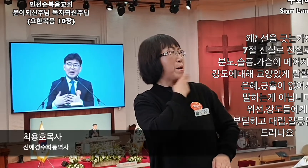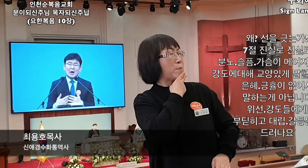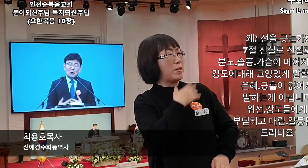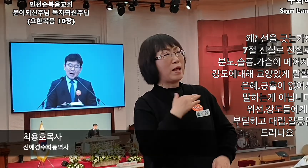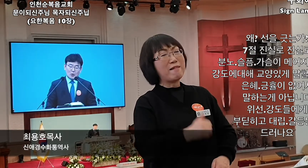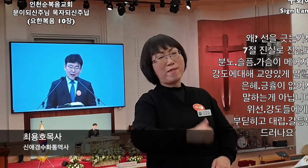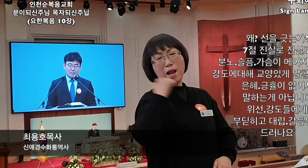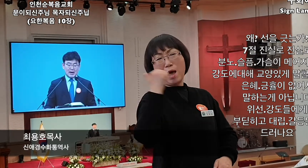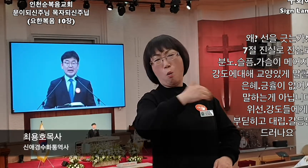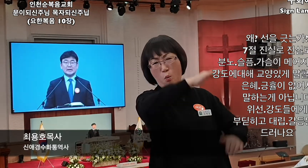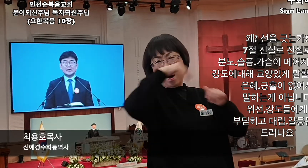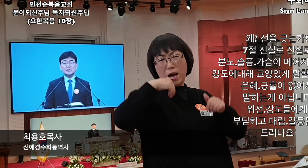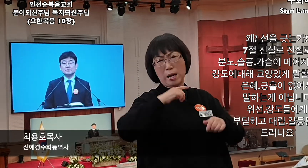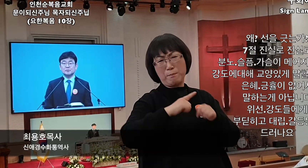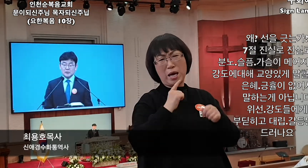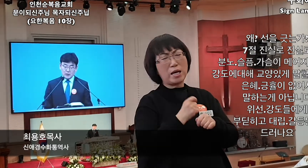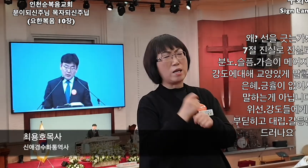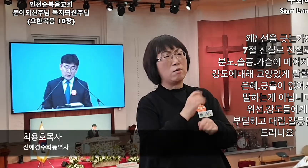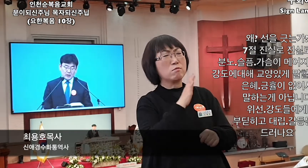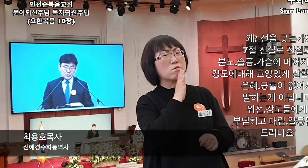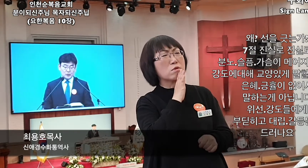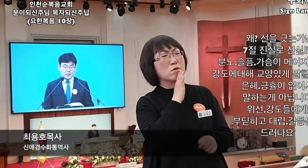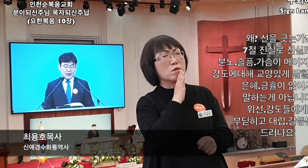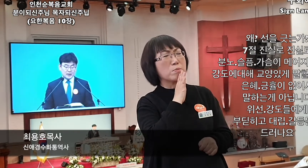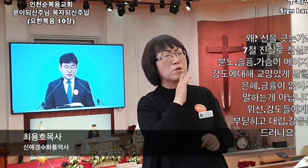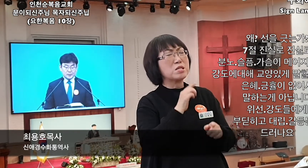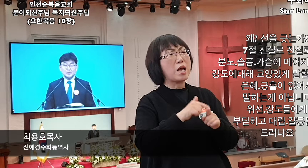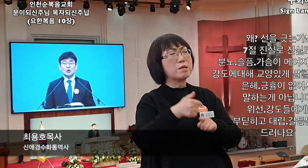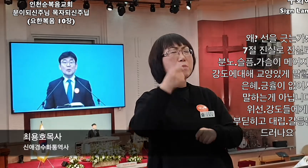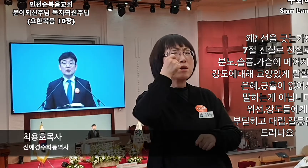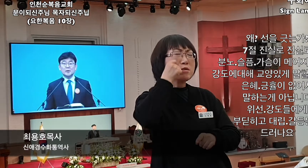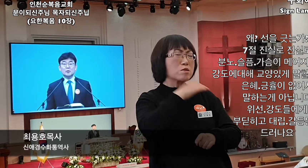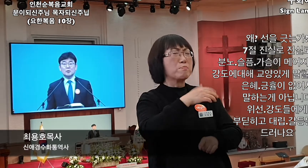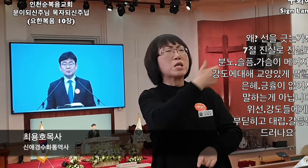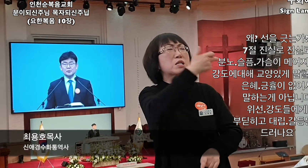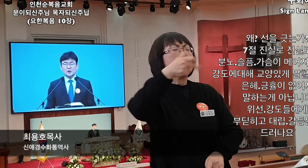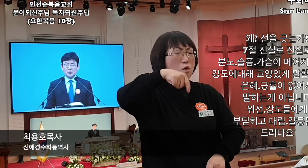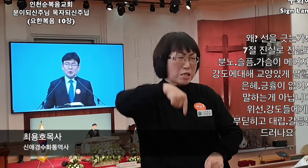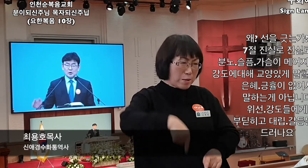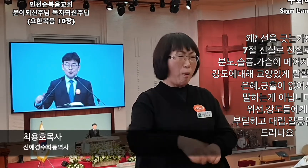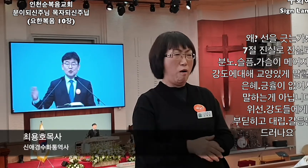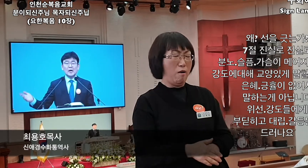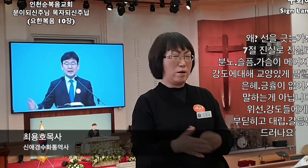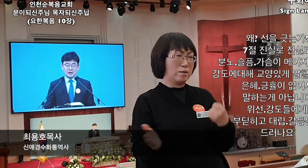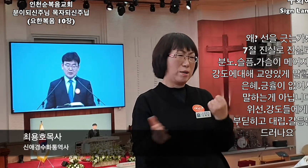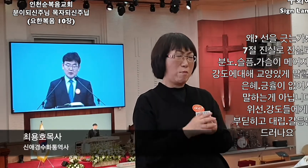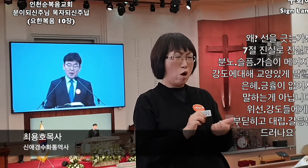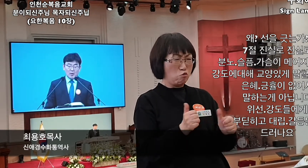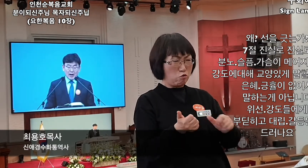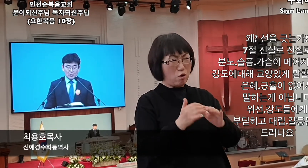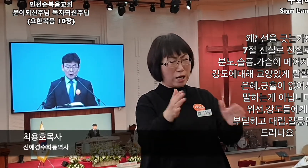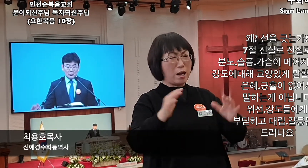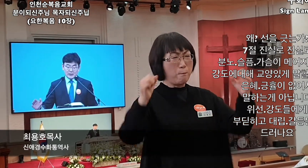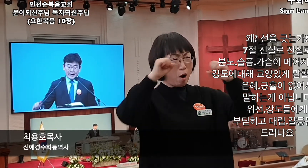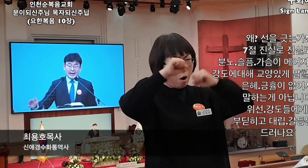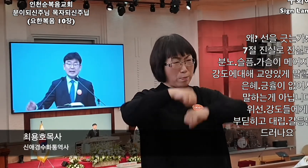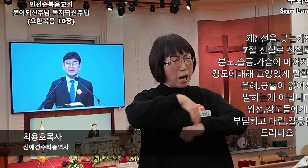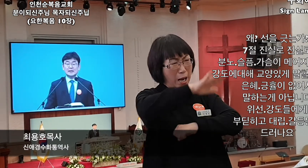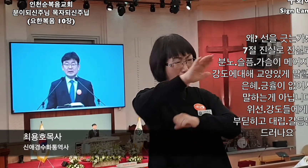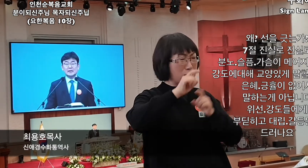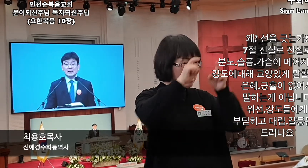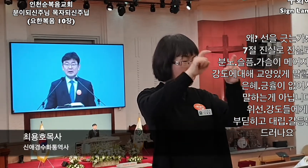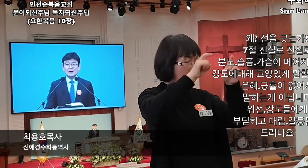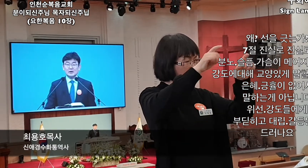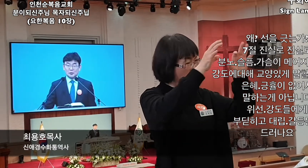나를 따라오라고만 말하기에는 이 예수님의 슬픔은 너무 깊고 그리고 그 죽어가는 그 멸망으로